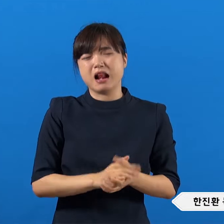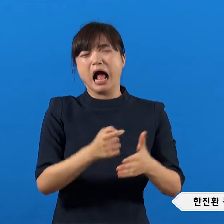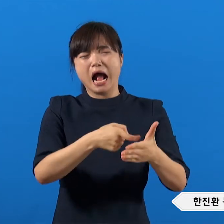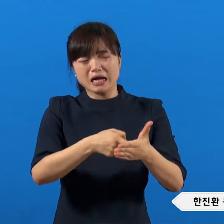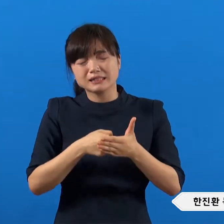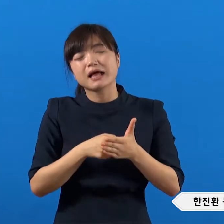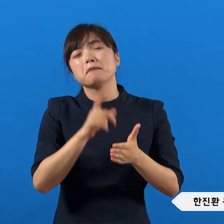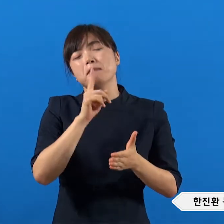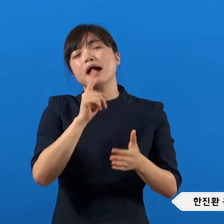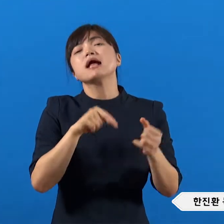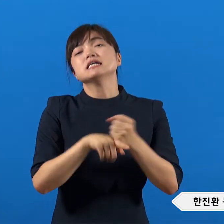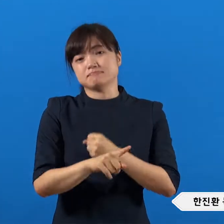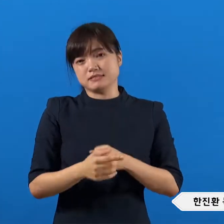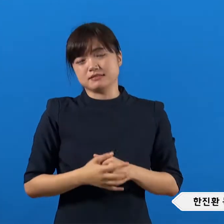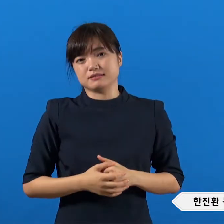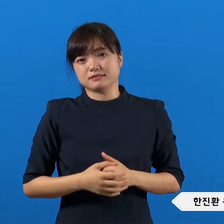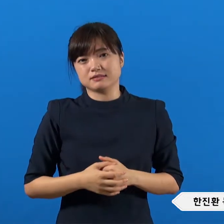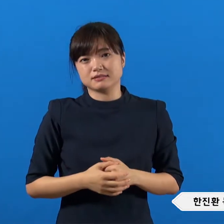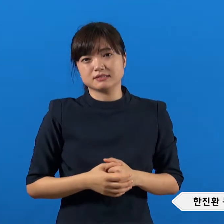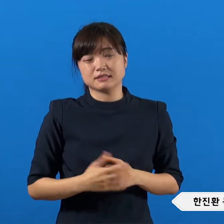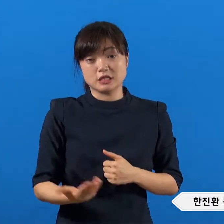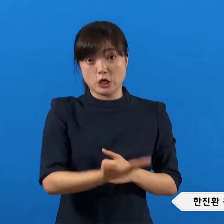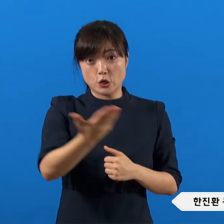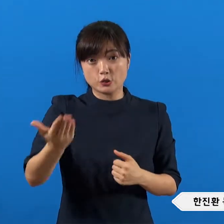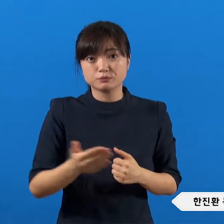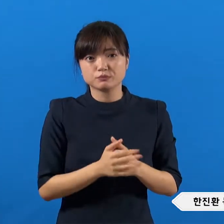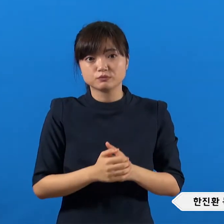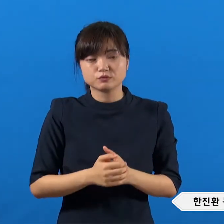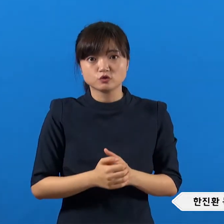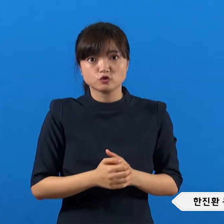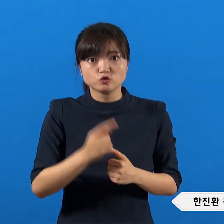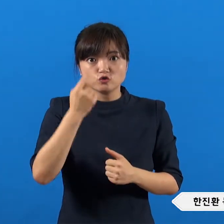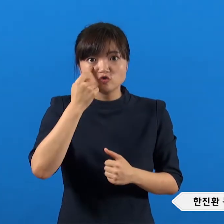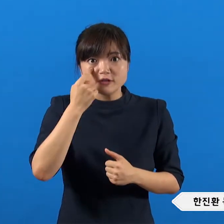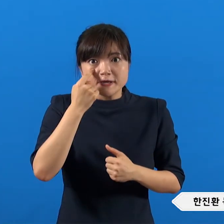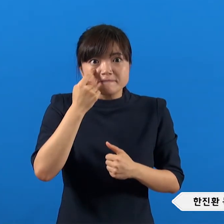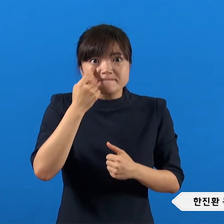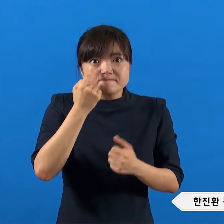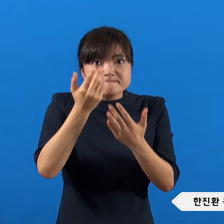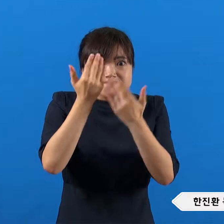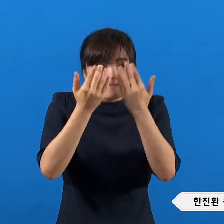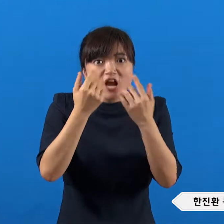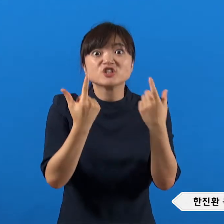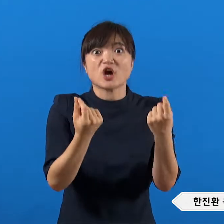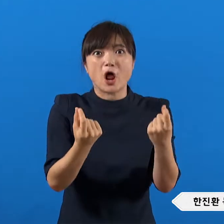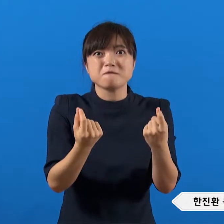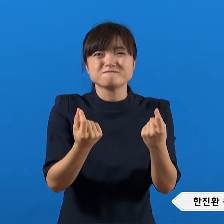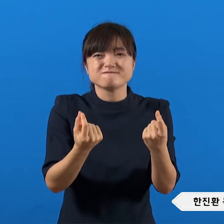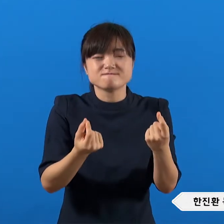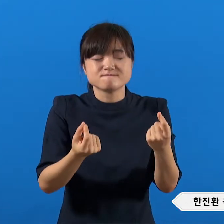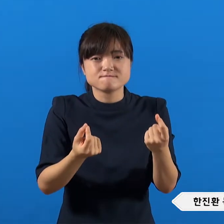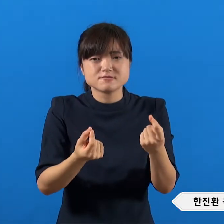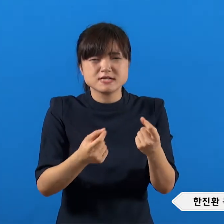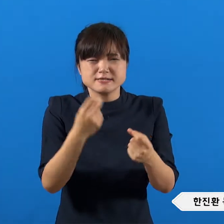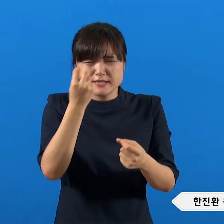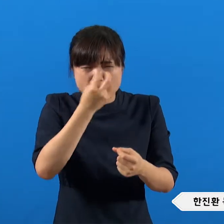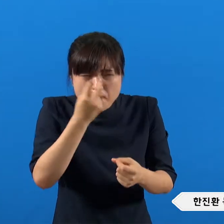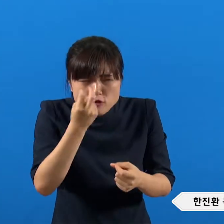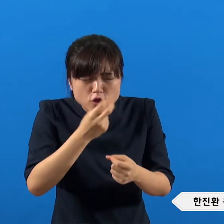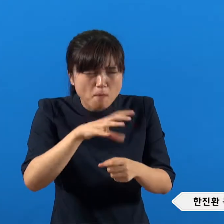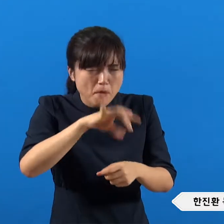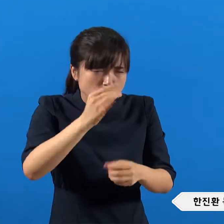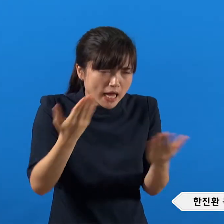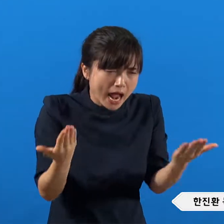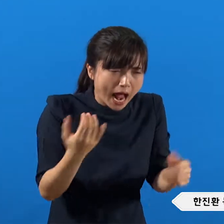아끼라 하는 말의 의미입니다. 여러분, 눈에 불꽃이 튀듯이 그렇게 우리가 살펴서 우선적으로 해야 될